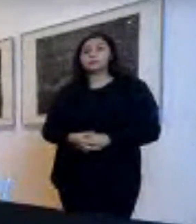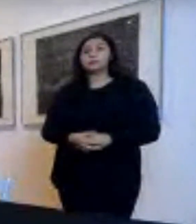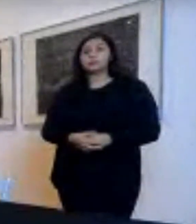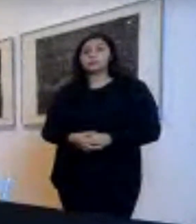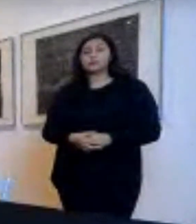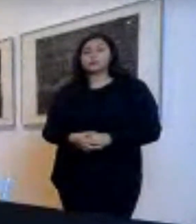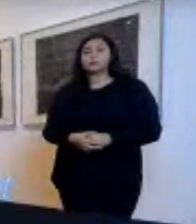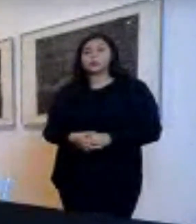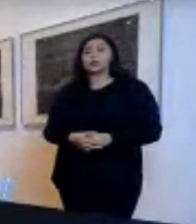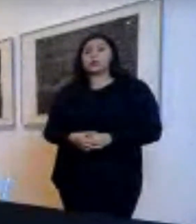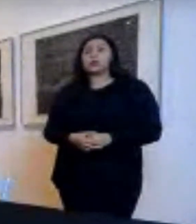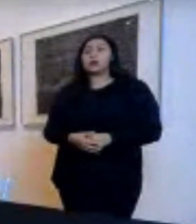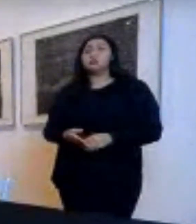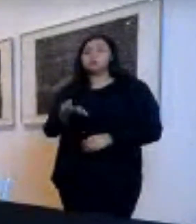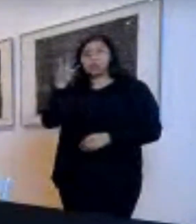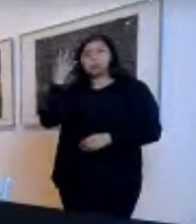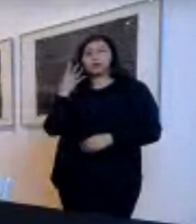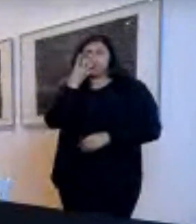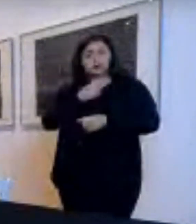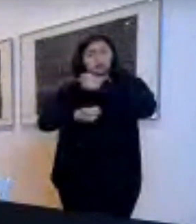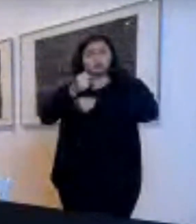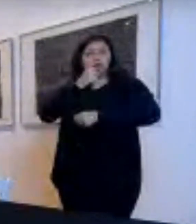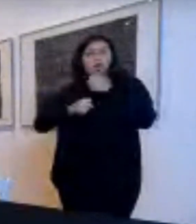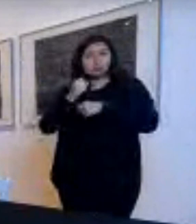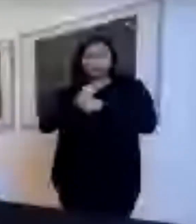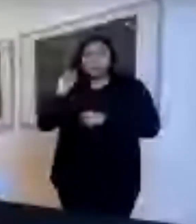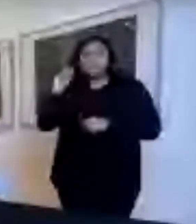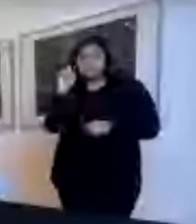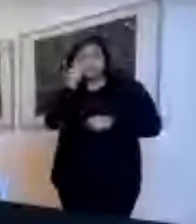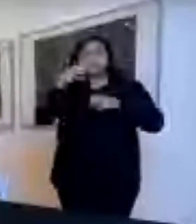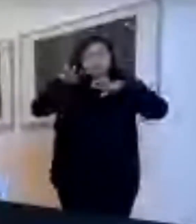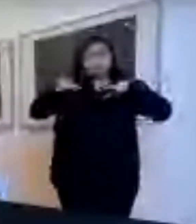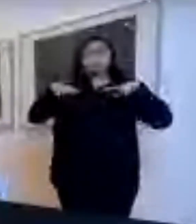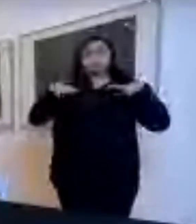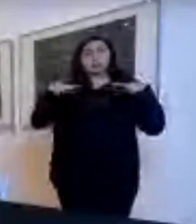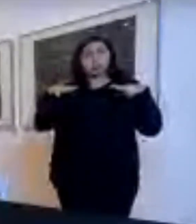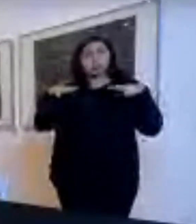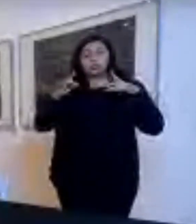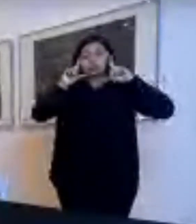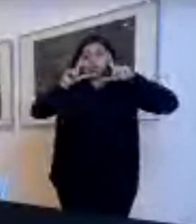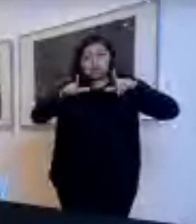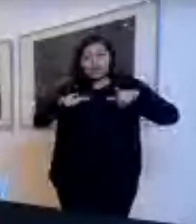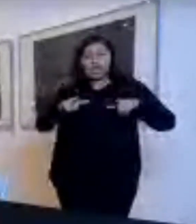Hace 4 años atrás fue nuestro primer seminario desde el área de educación.